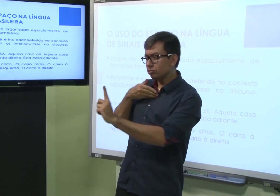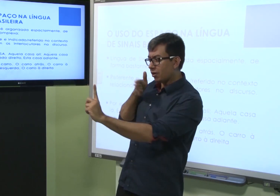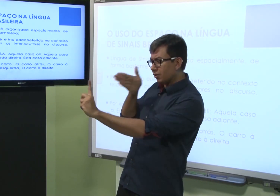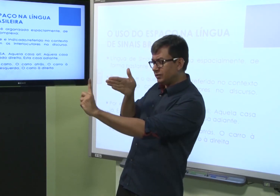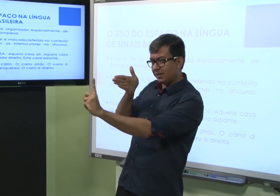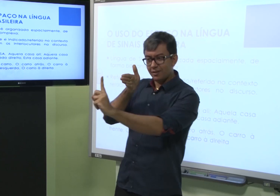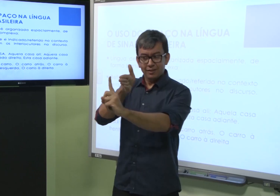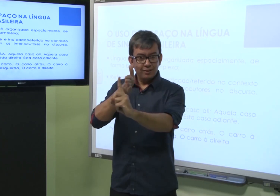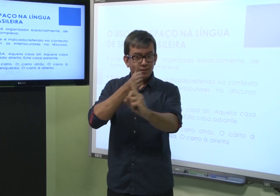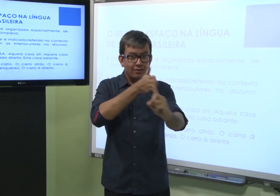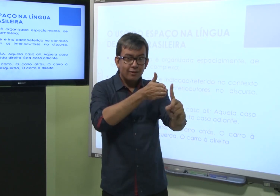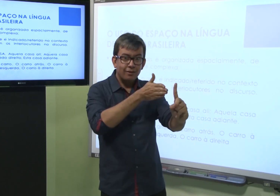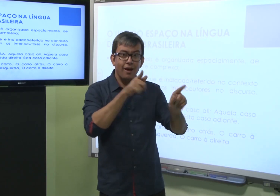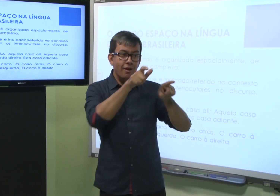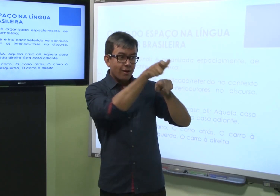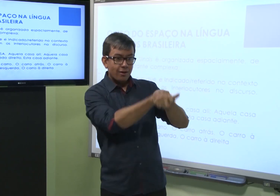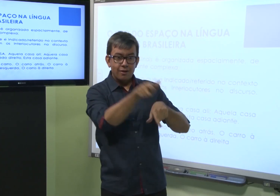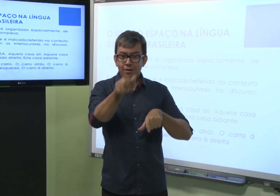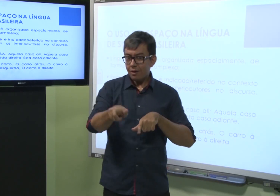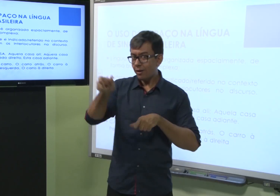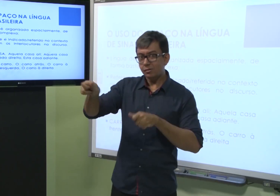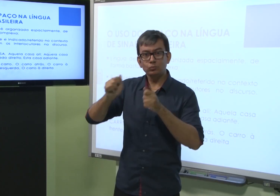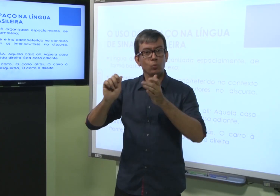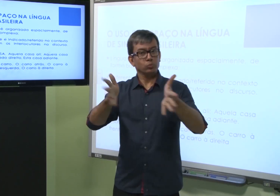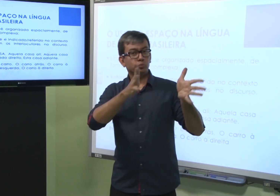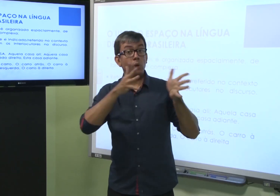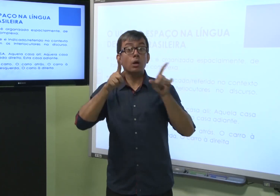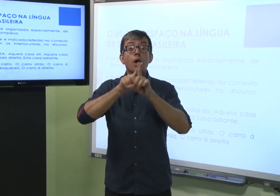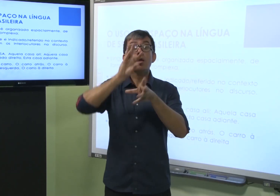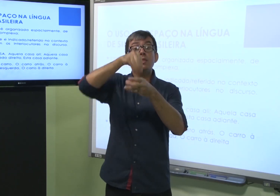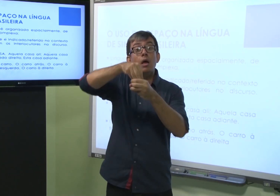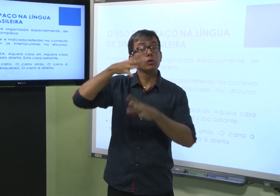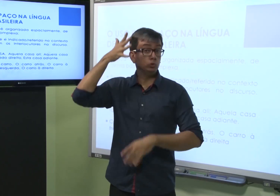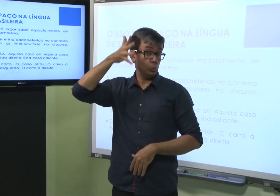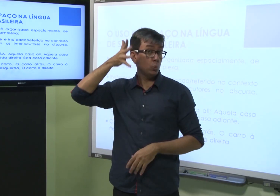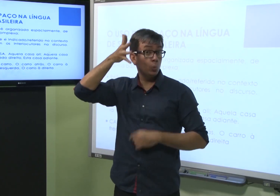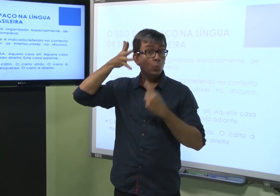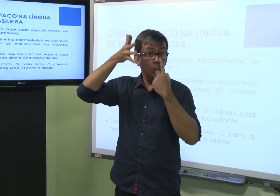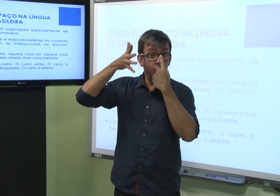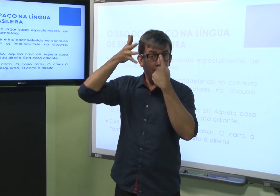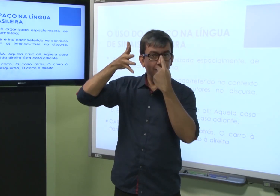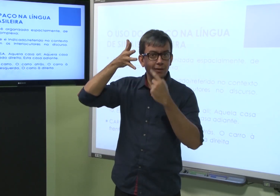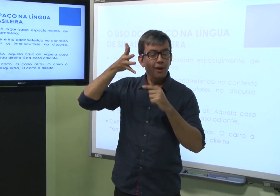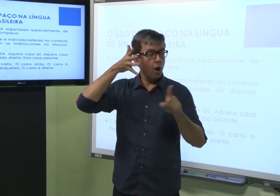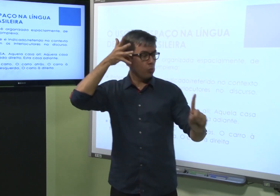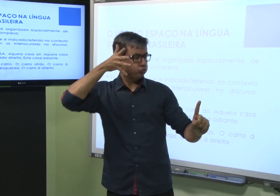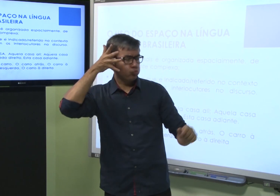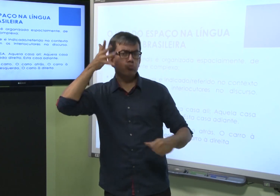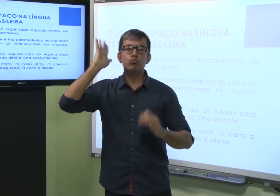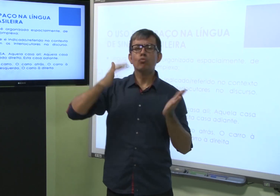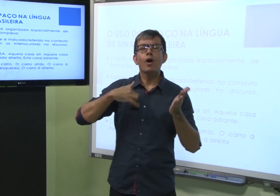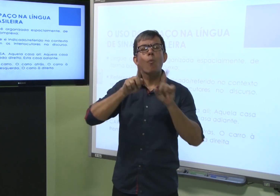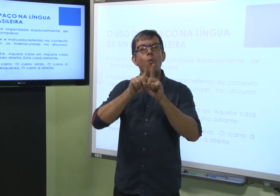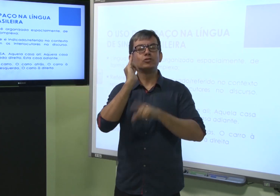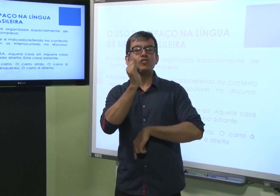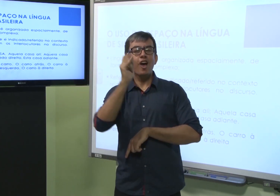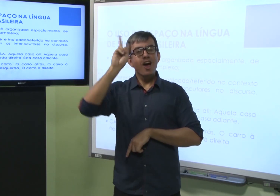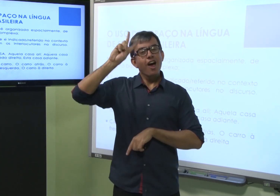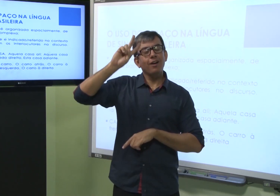E eu faço essa referência enquanto eu estou sinalizando. Se eu estou fazendo o discurso, estou contando uma